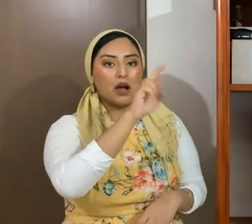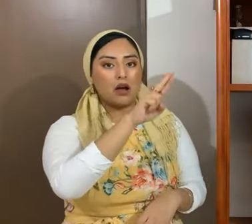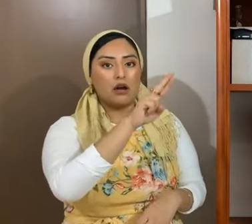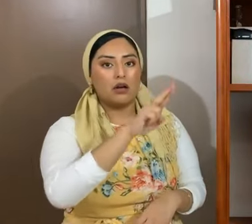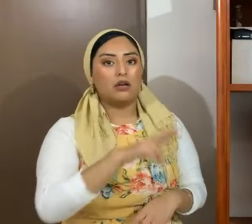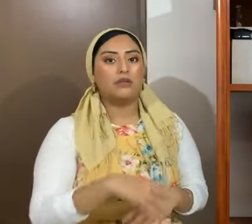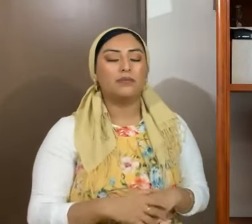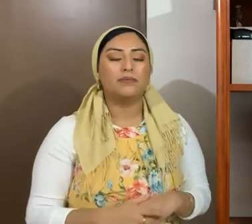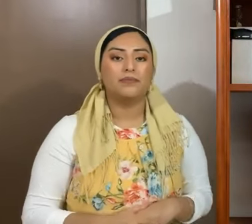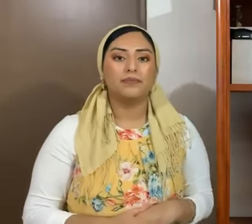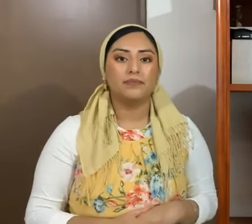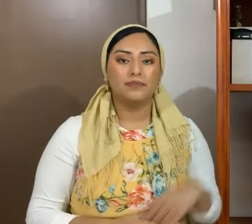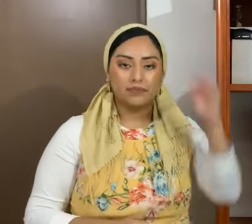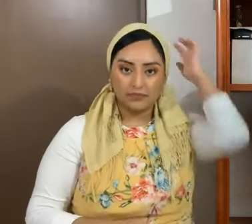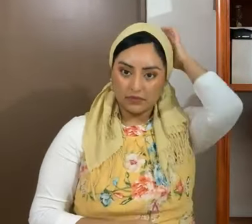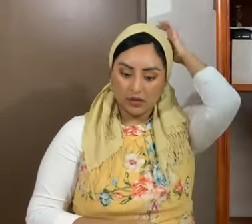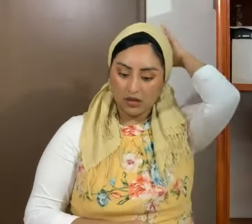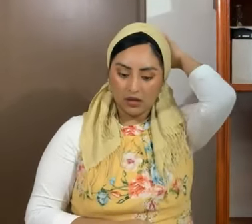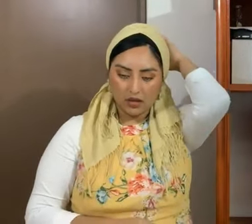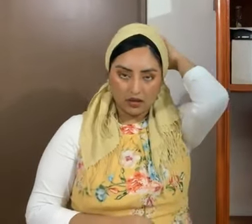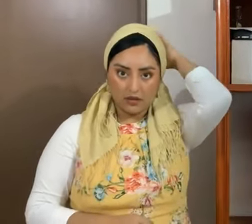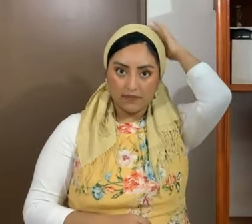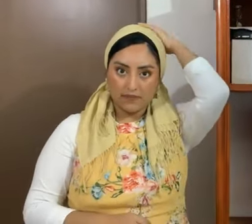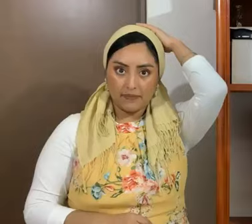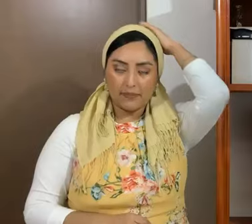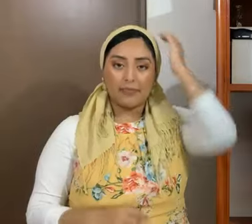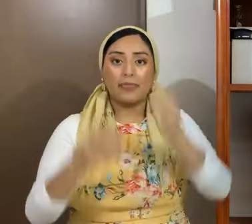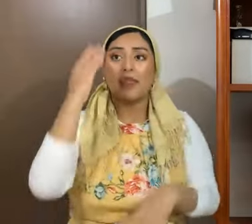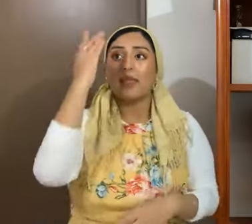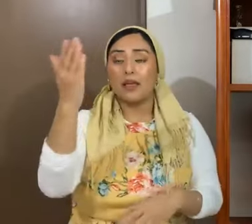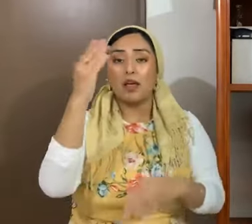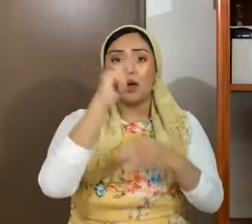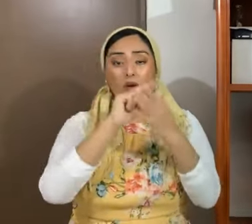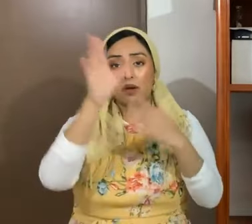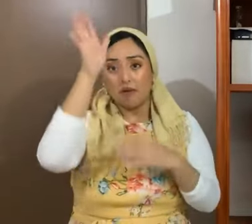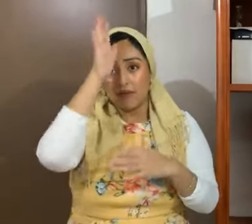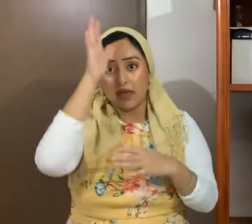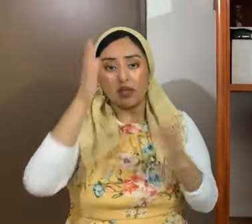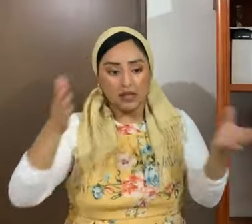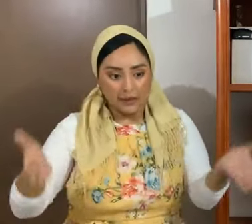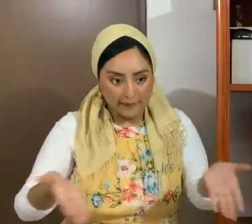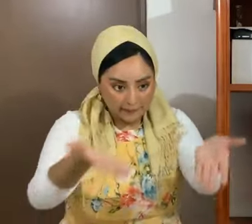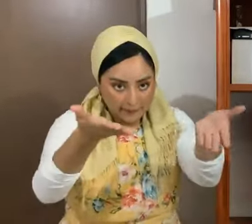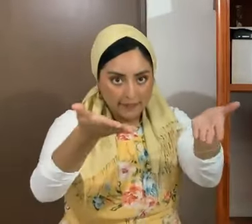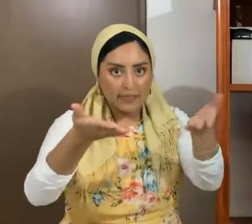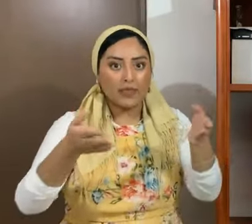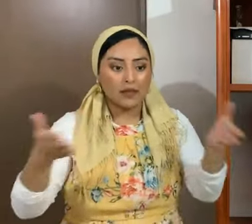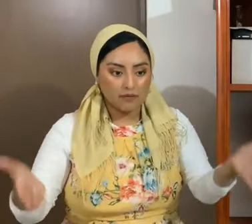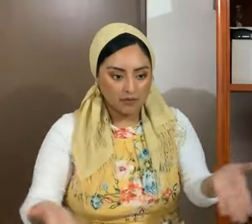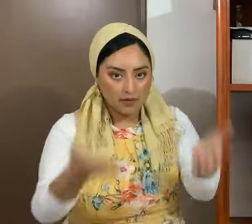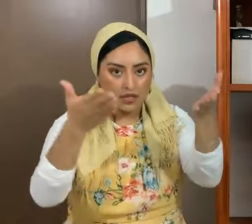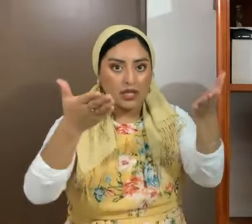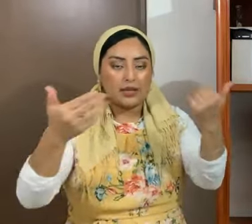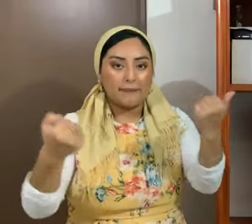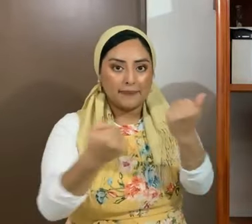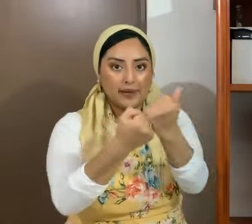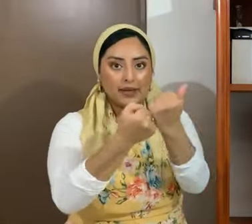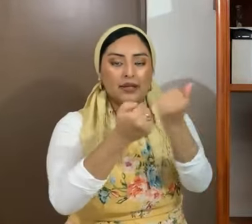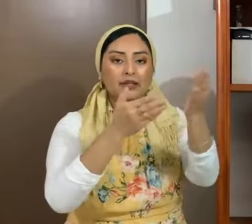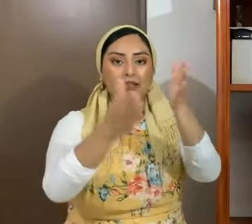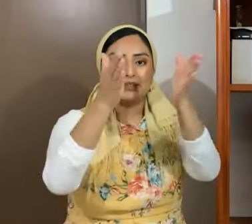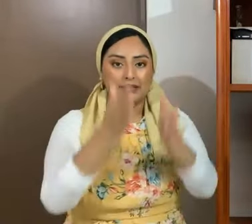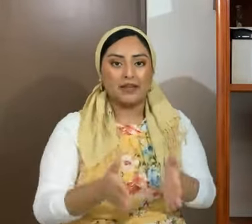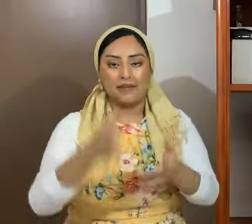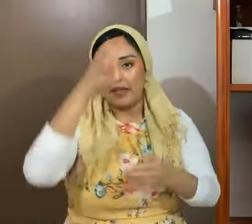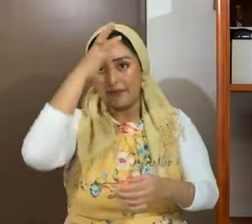¿Amén? Entonces, el Eterno empuja, impulsa, anima a sus siervos